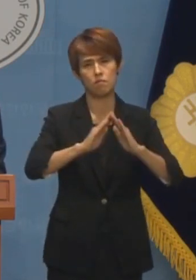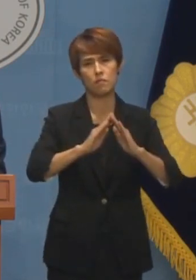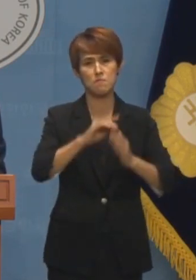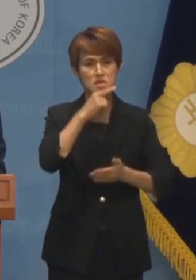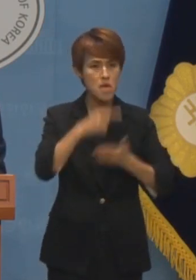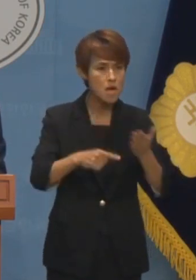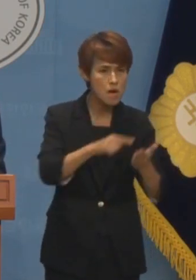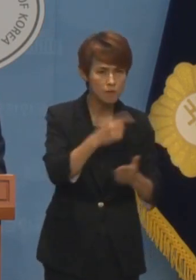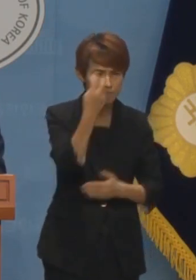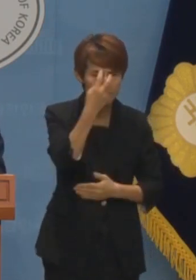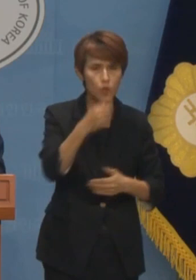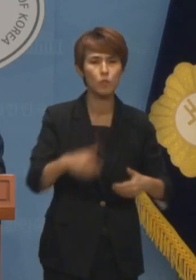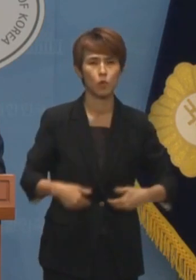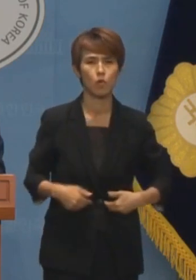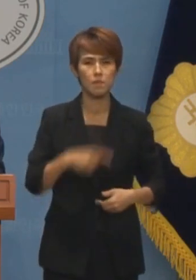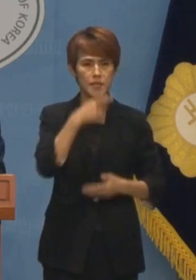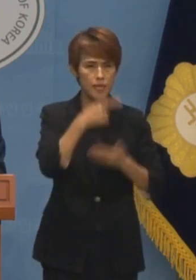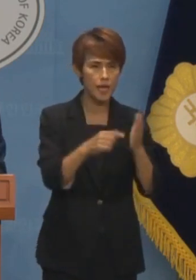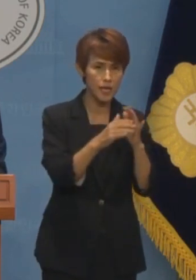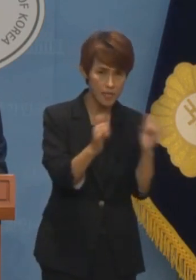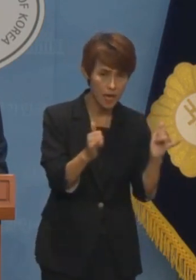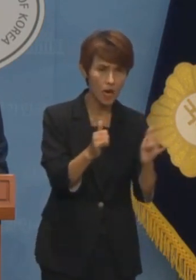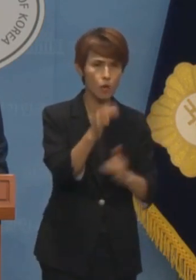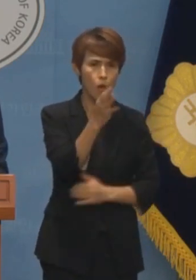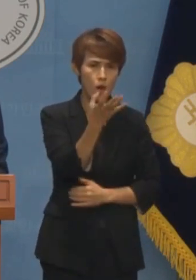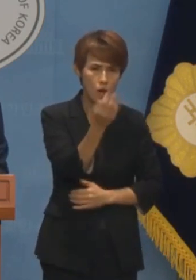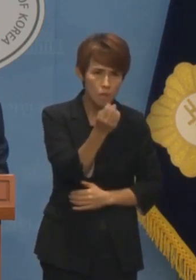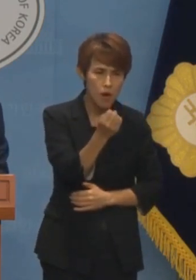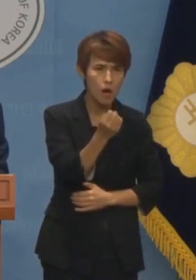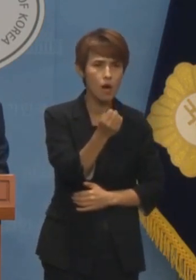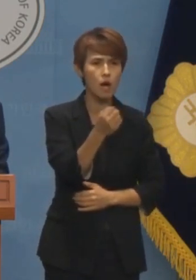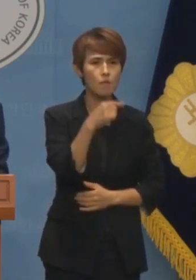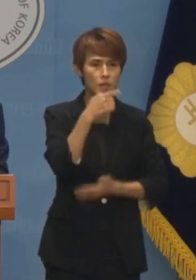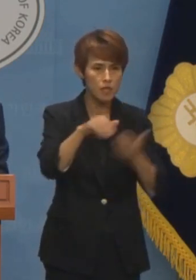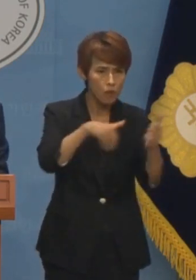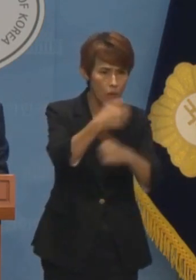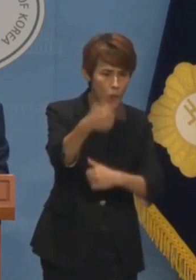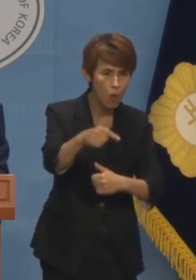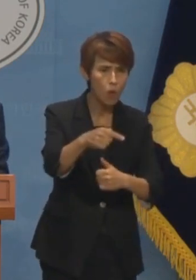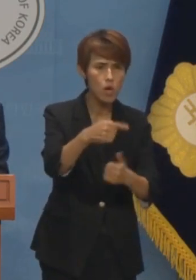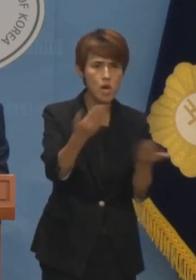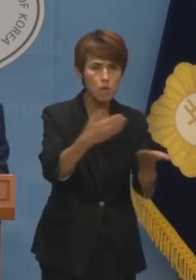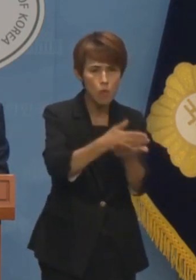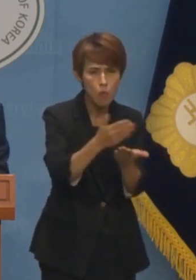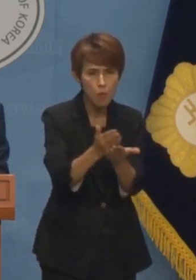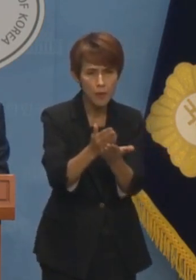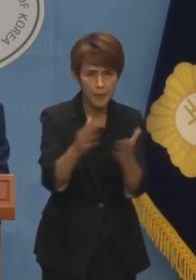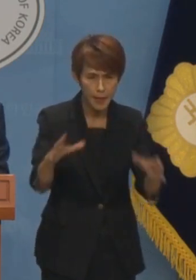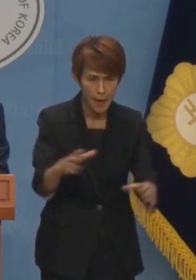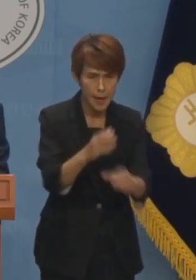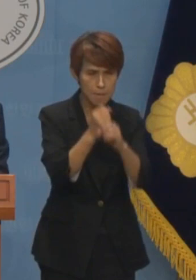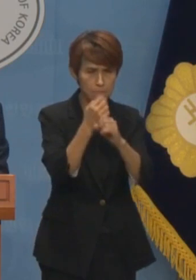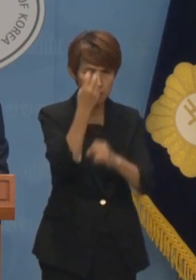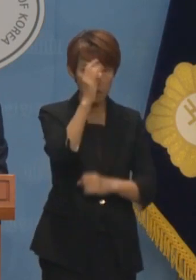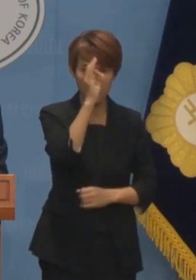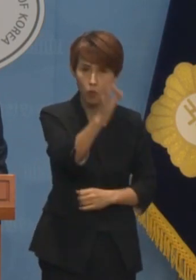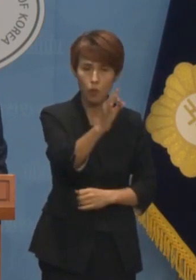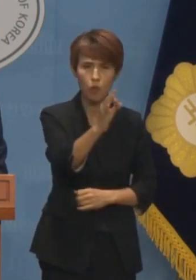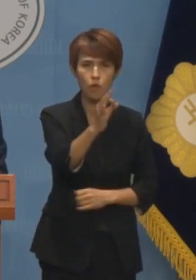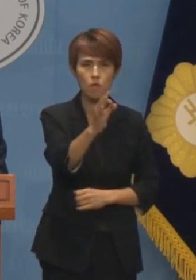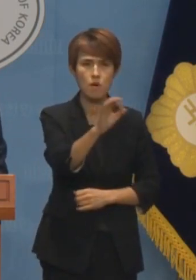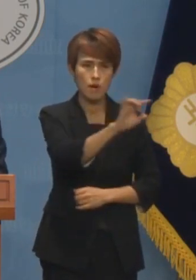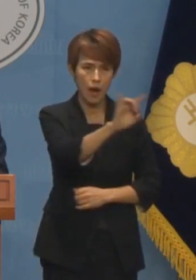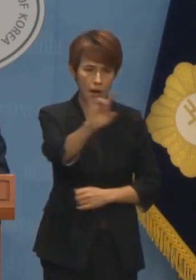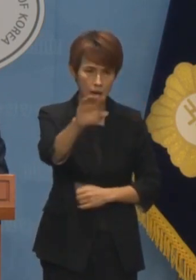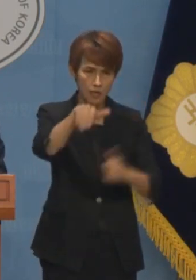합니다. 피해자, 피해 금액, 피해 유형, 피해 업종 등을 종합적으로 파악하여 각각의